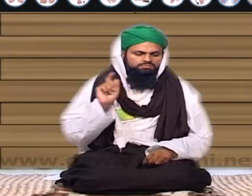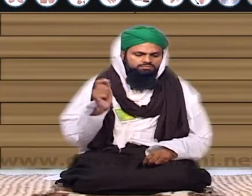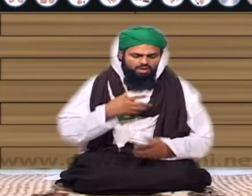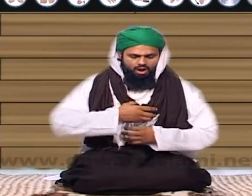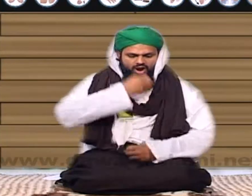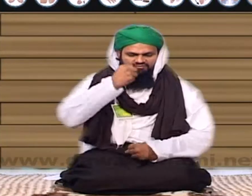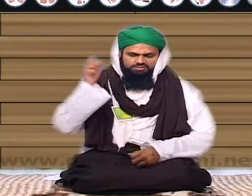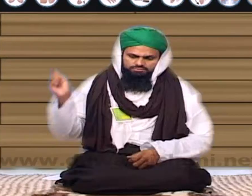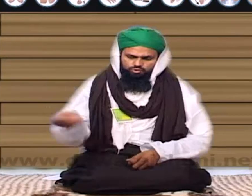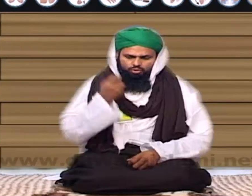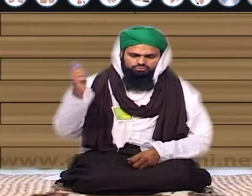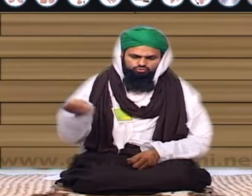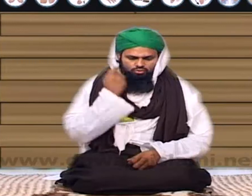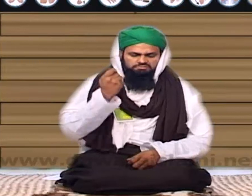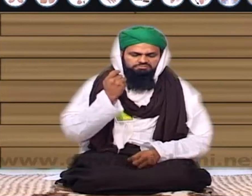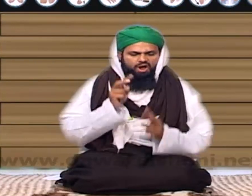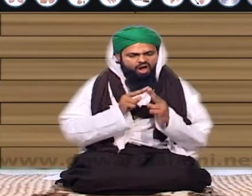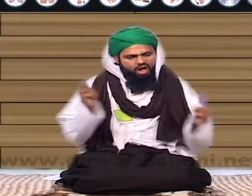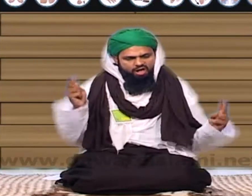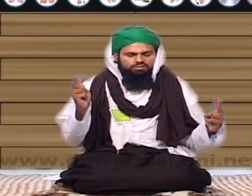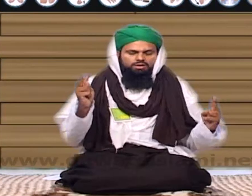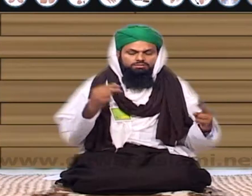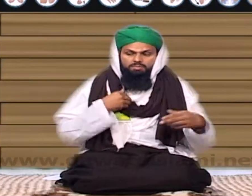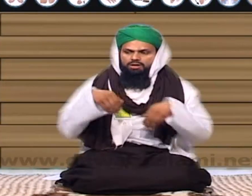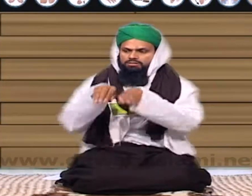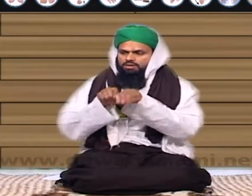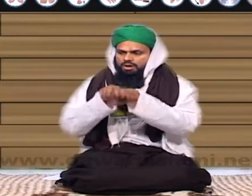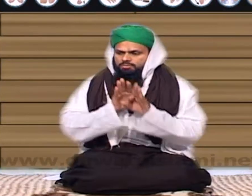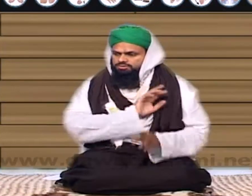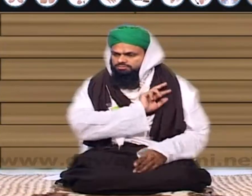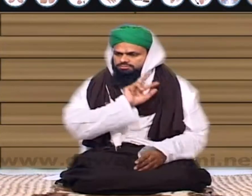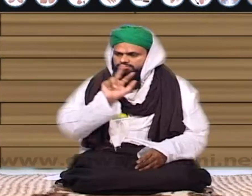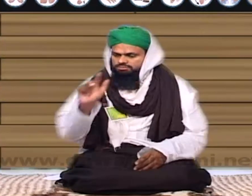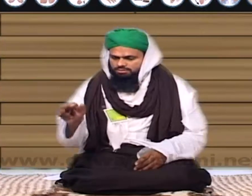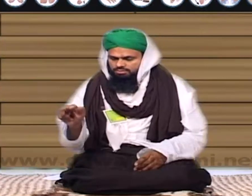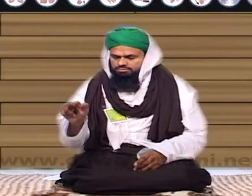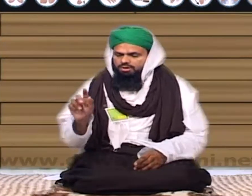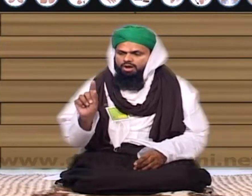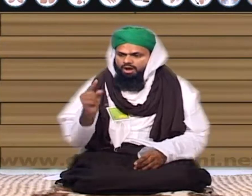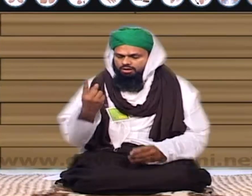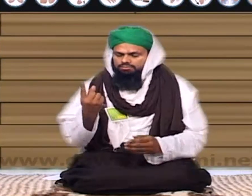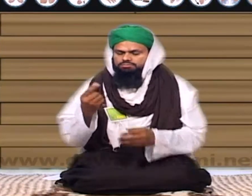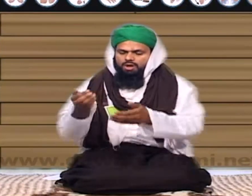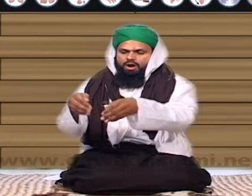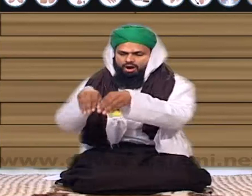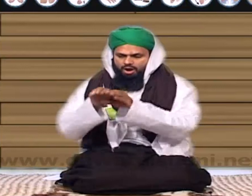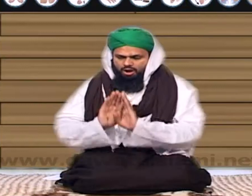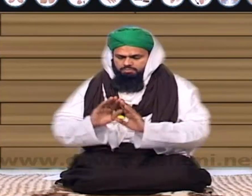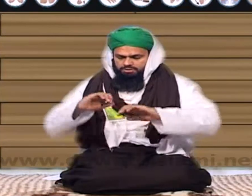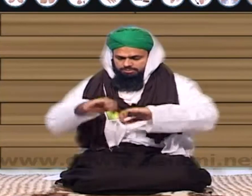تھا۔ ایک رات میں قبرستان گیا اور وہاں ایک قبر کو میں نے